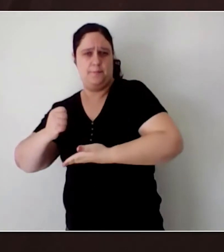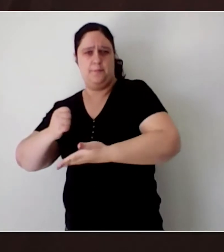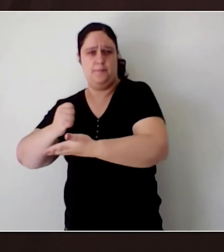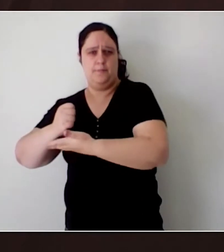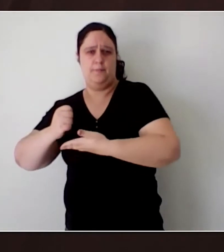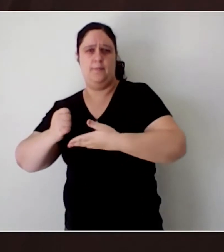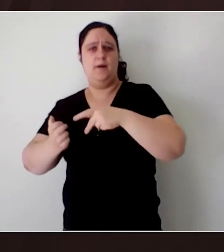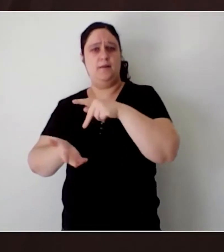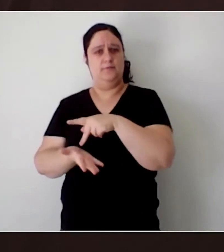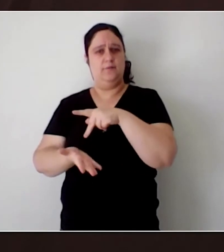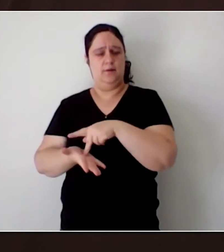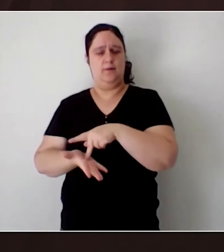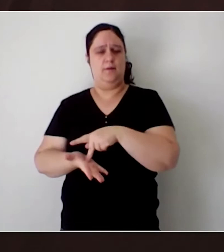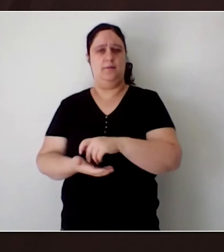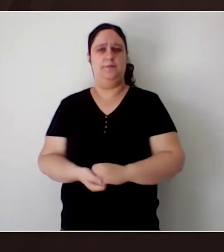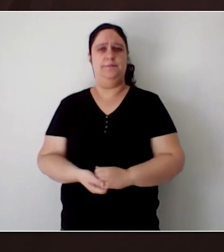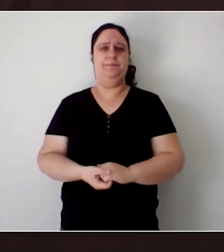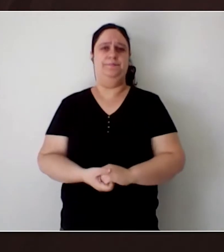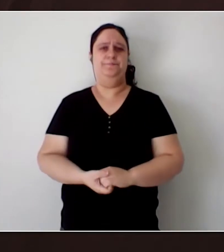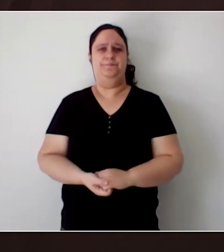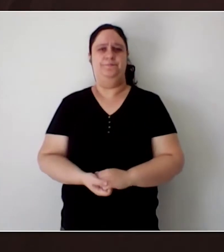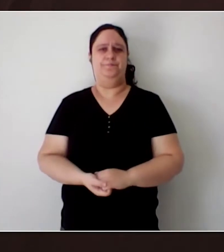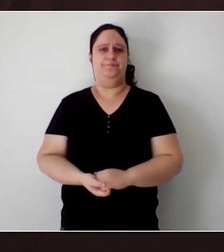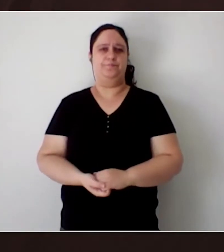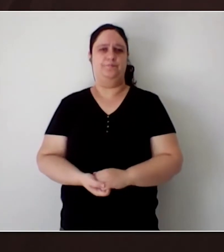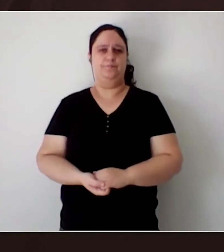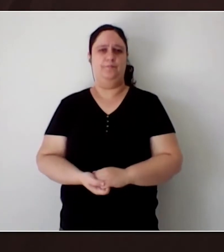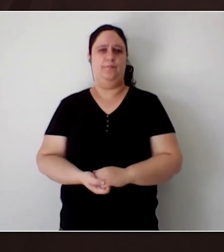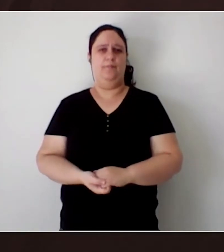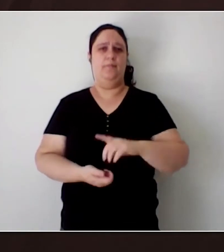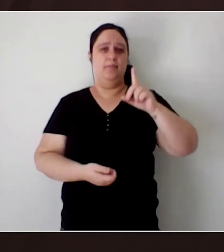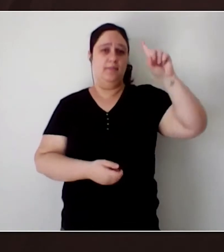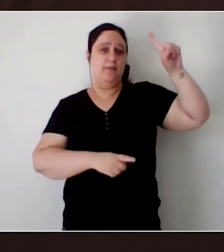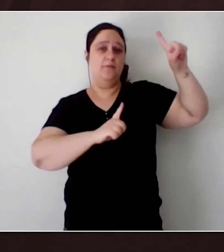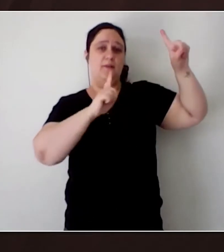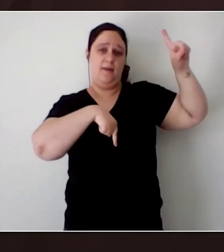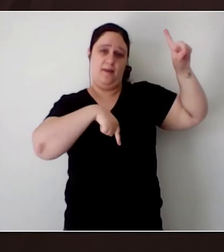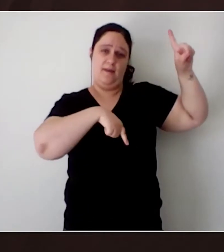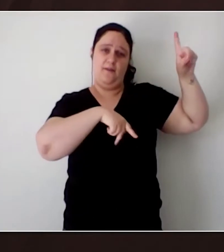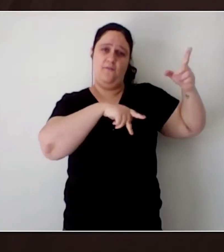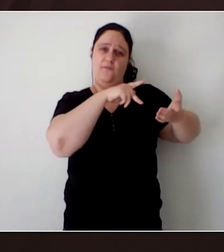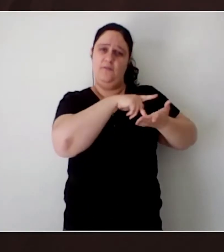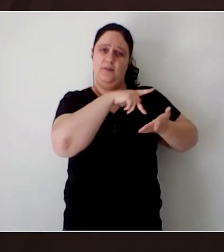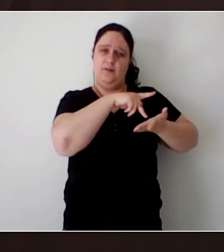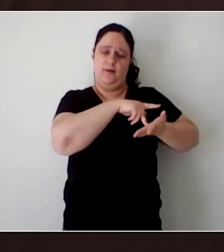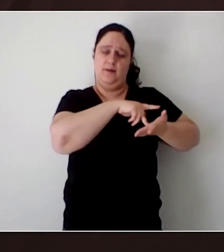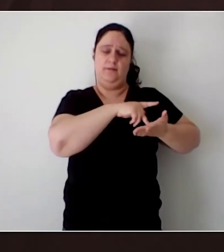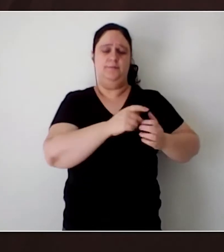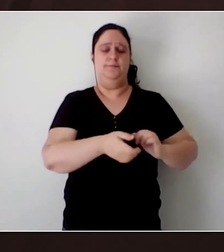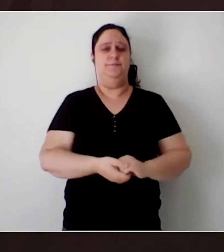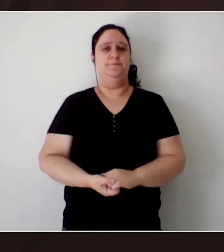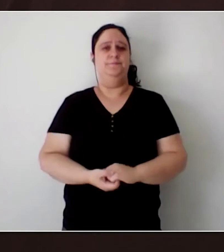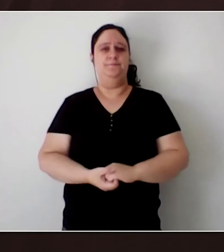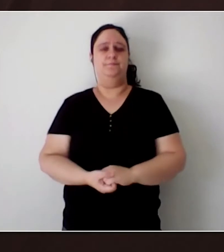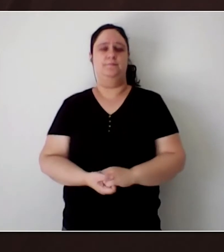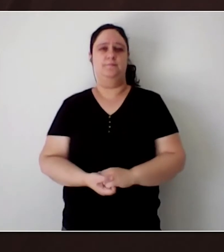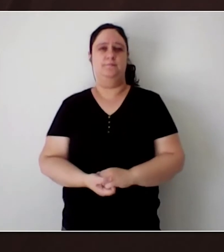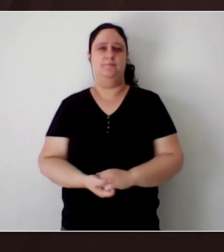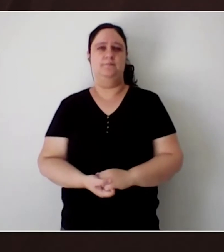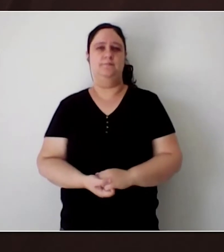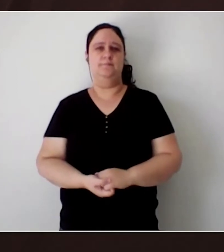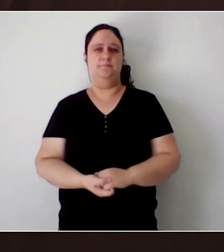que é Deus. Só Deus é verdadeiro, não é isso? E a igreja sustenta essa realidade e vive